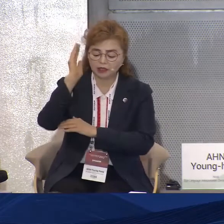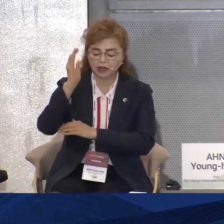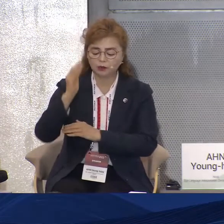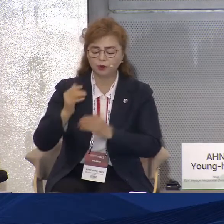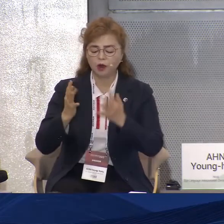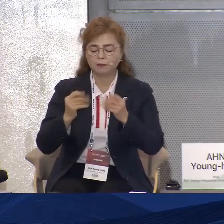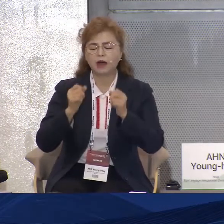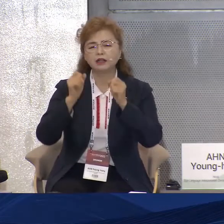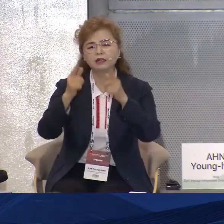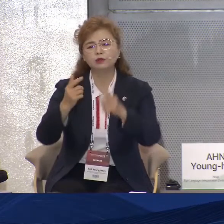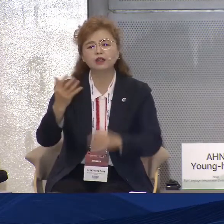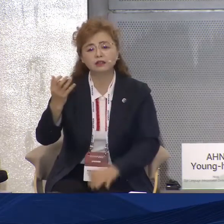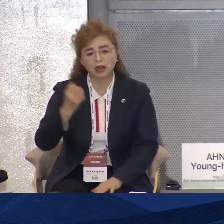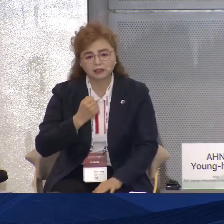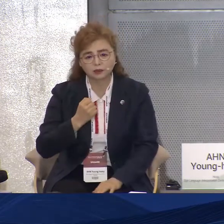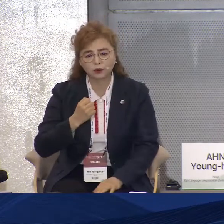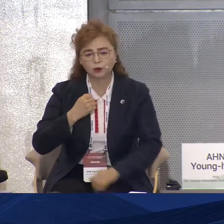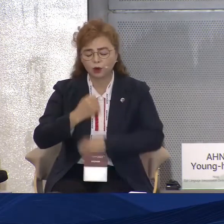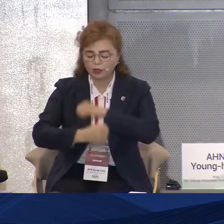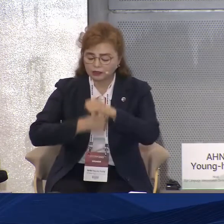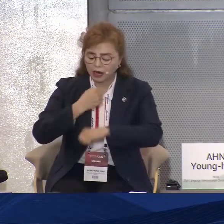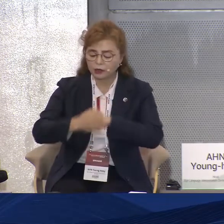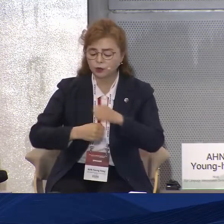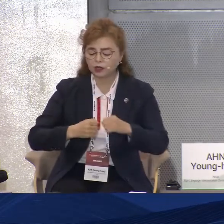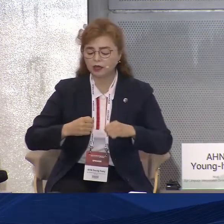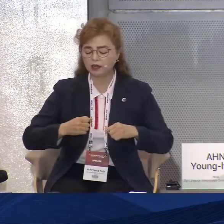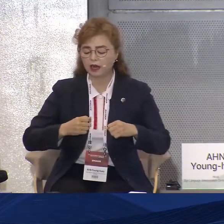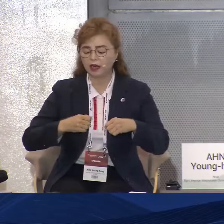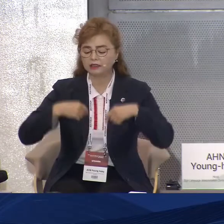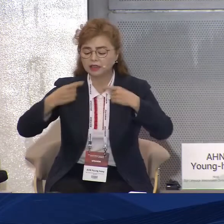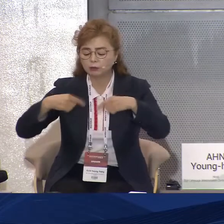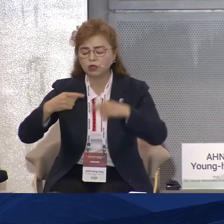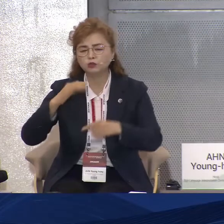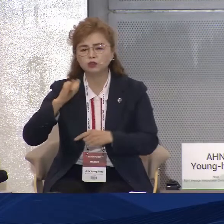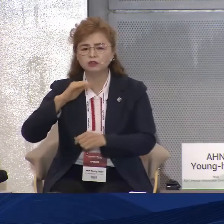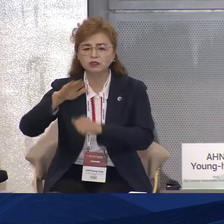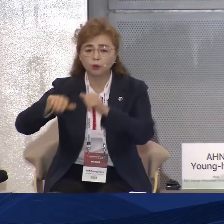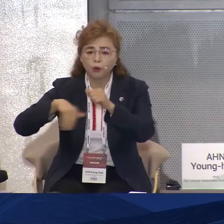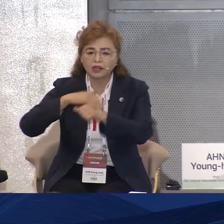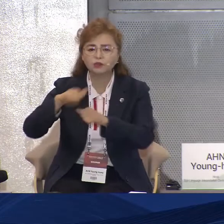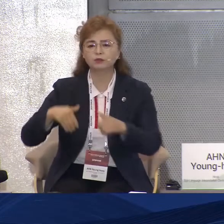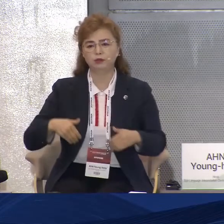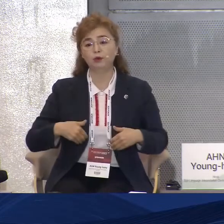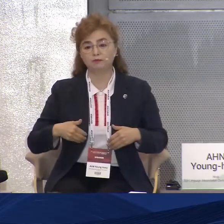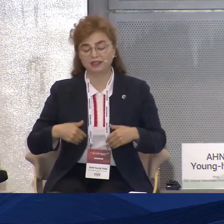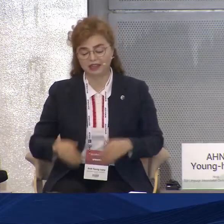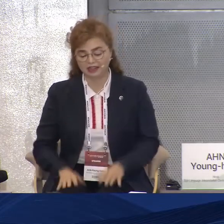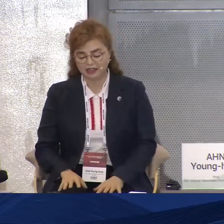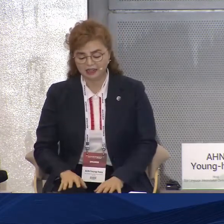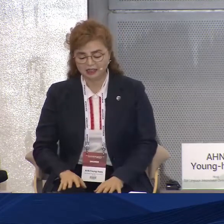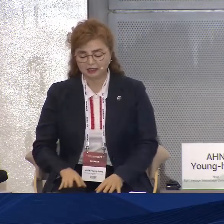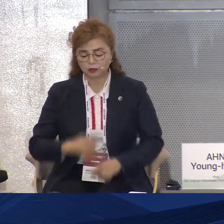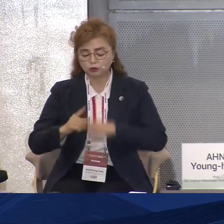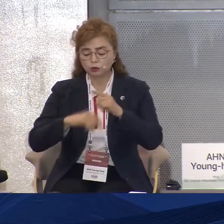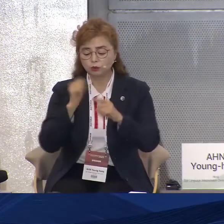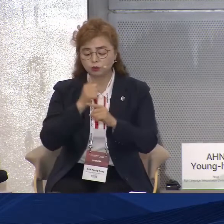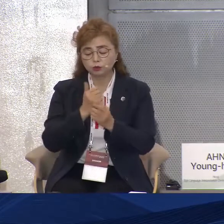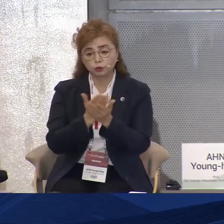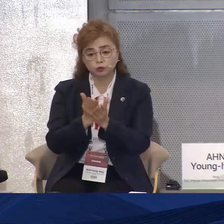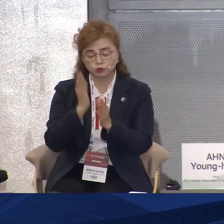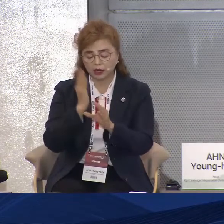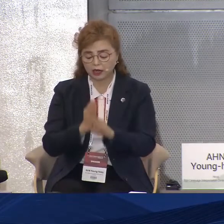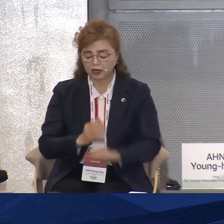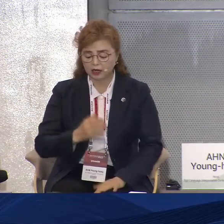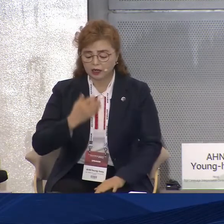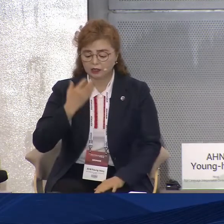대해서도 세미나에도 많은 기회를 가지고 자유롭게 이렇게 참여할 수 있는 이런 환경이 필요합니다. 그래서 수어